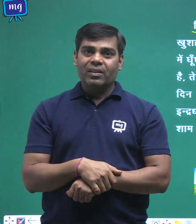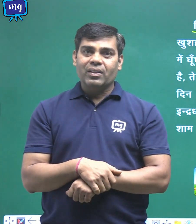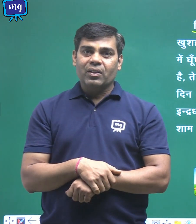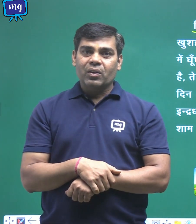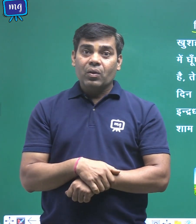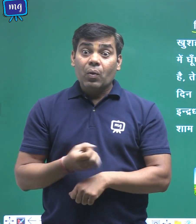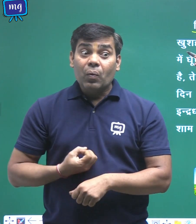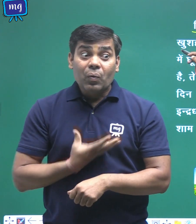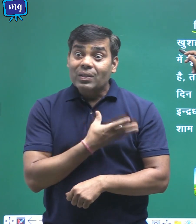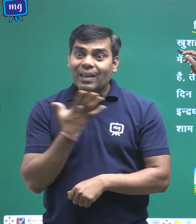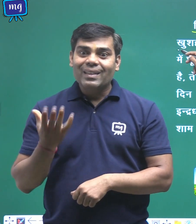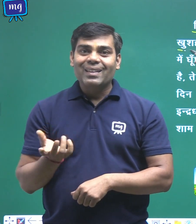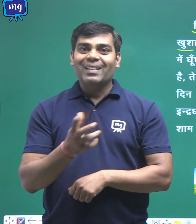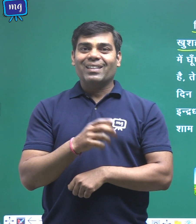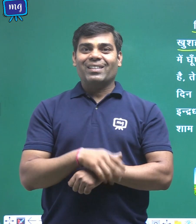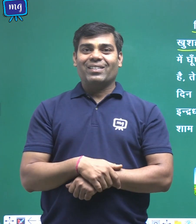खुशहाली के